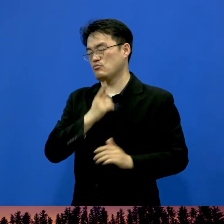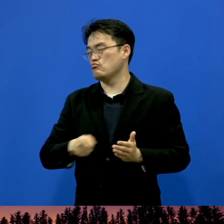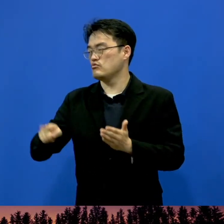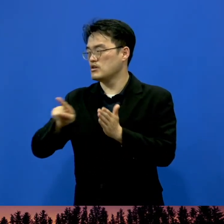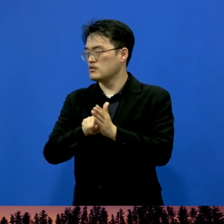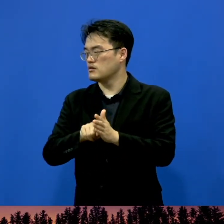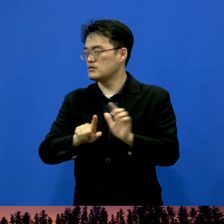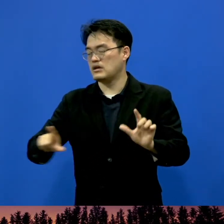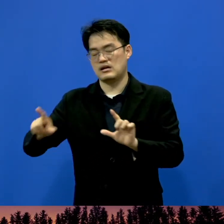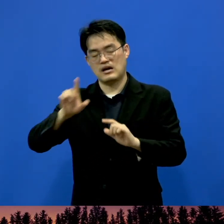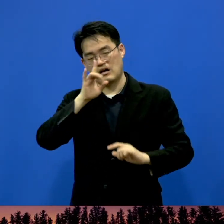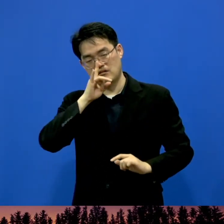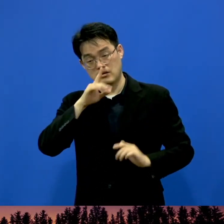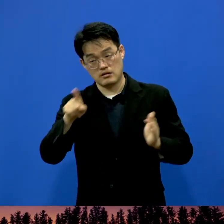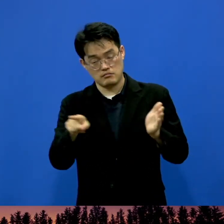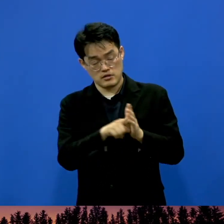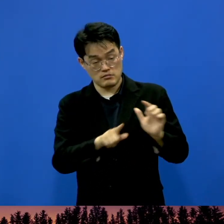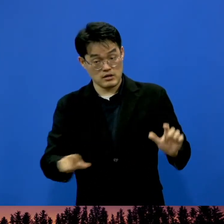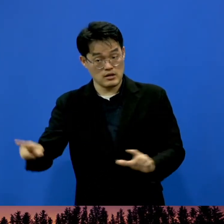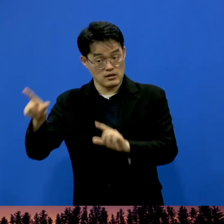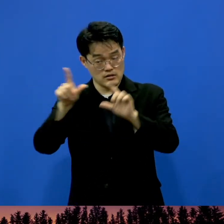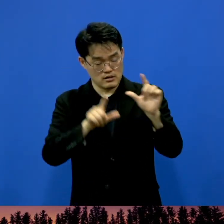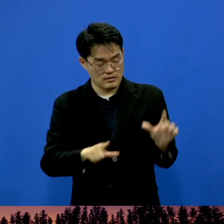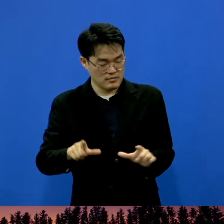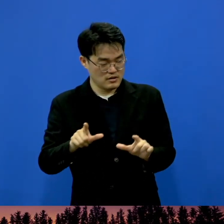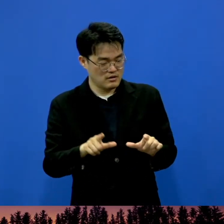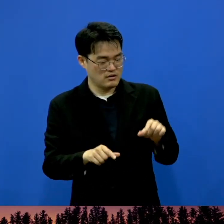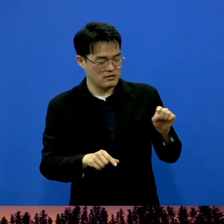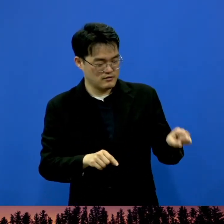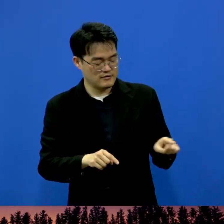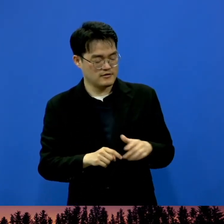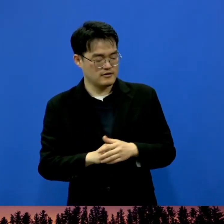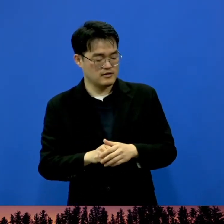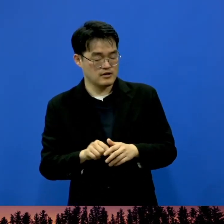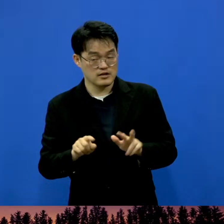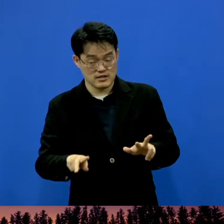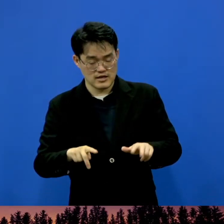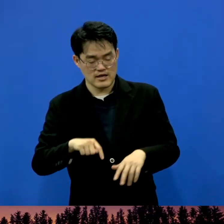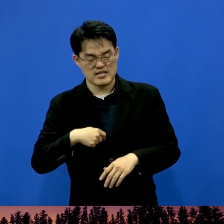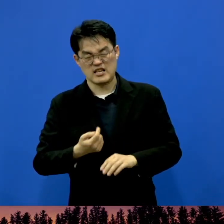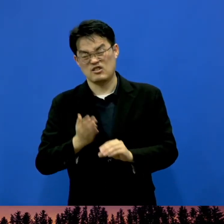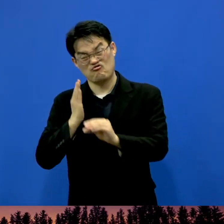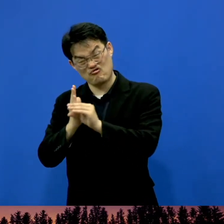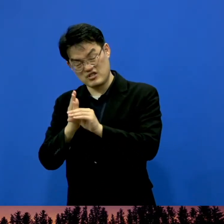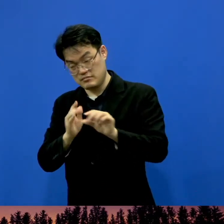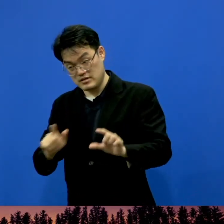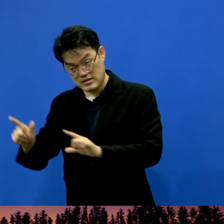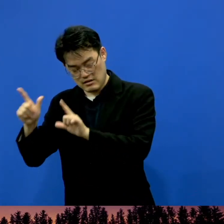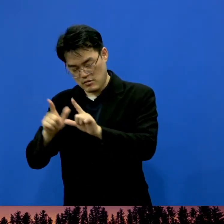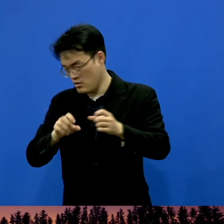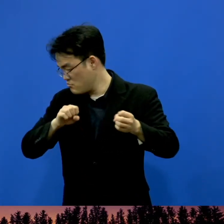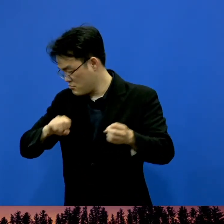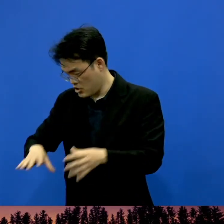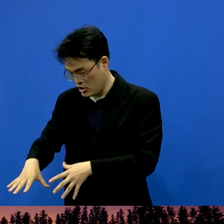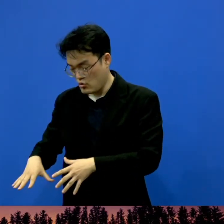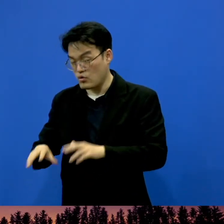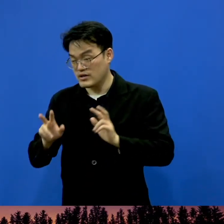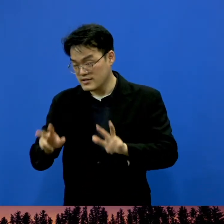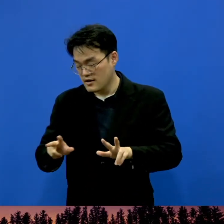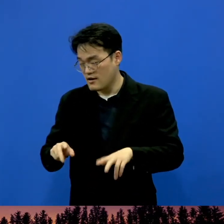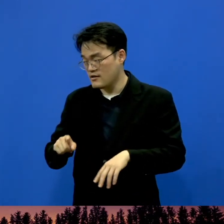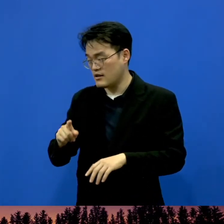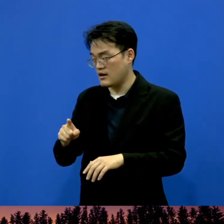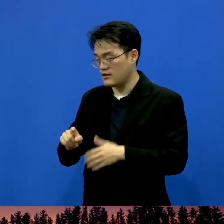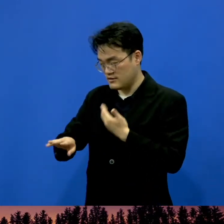믿음의 삶을 딱 순한 정상적인 궤도로 들어가면 이기적 삶에서 이타적 삶으로 완전하지는 않지만